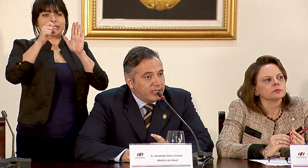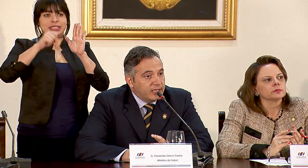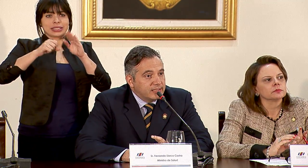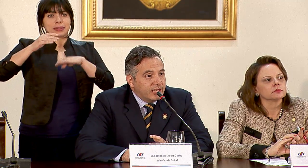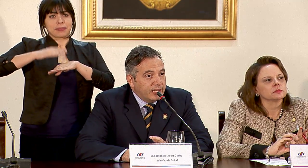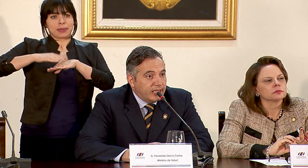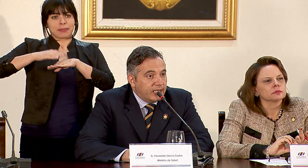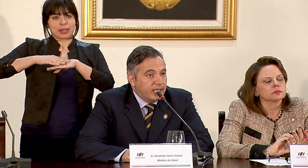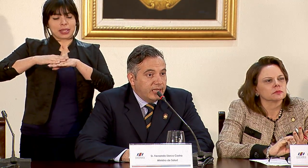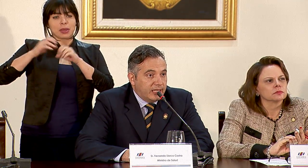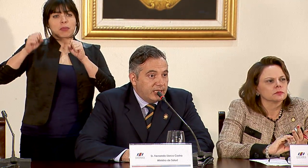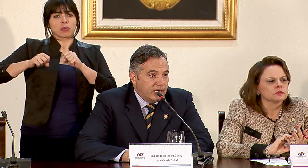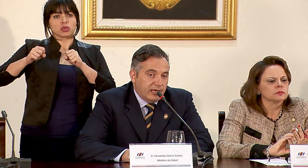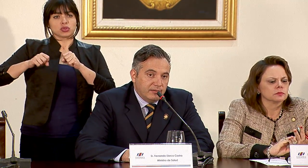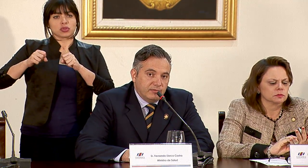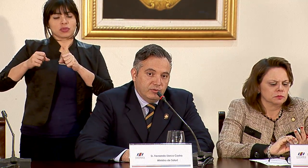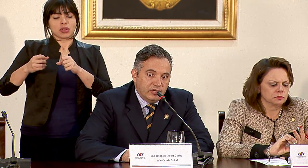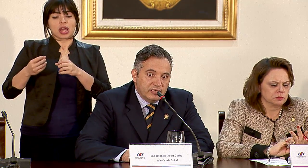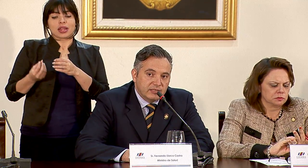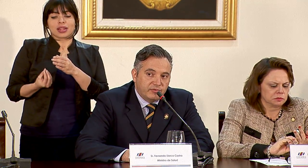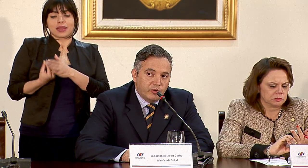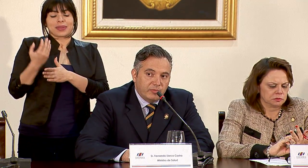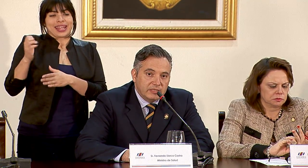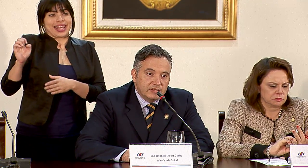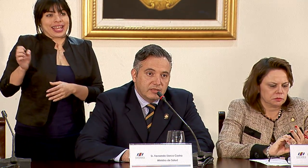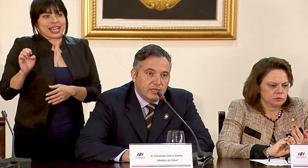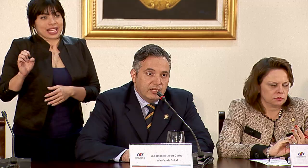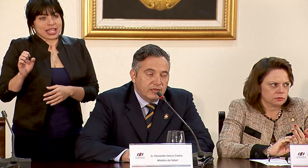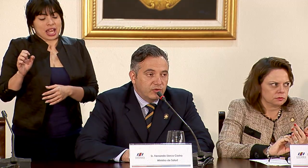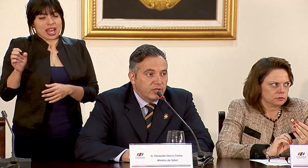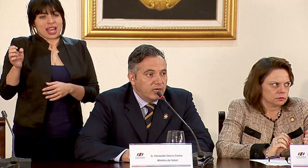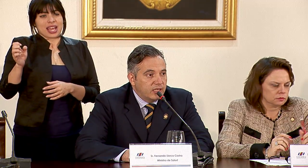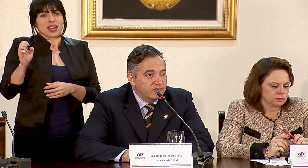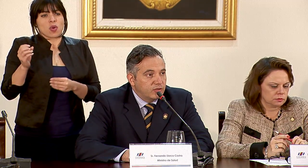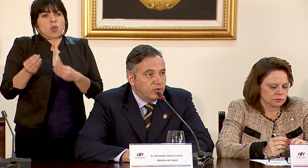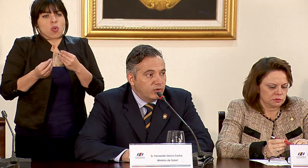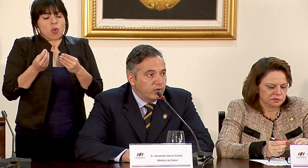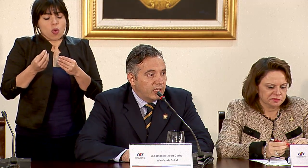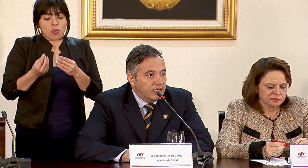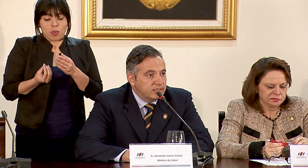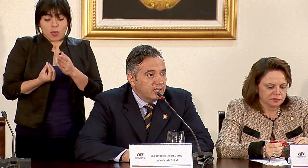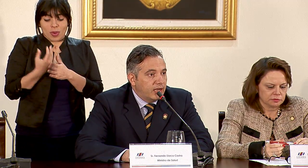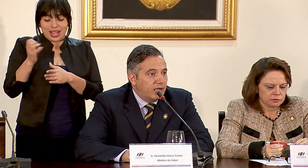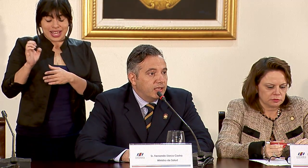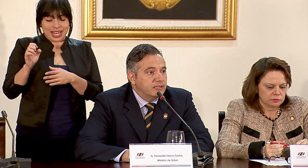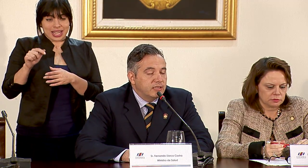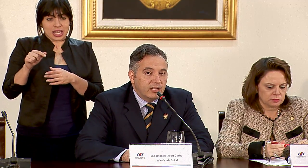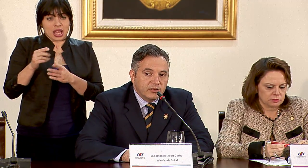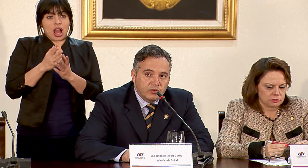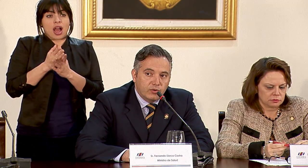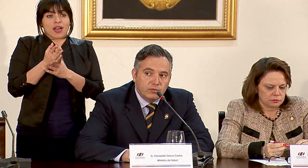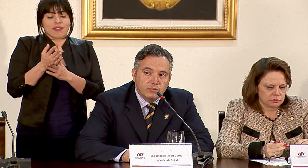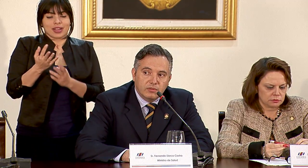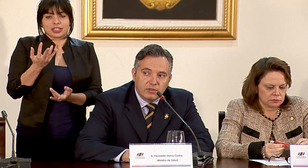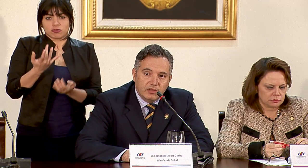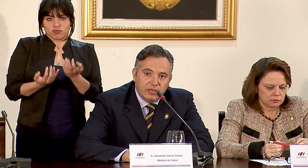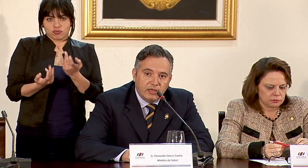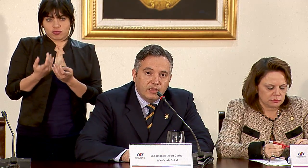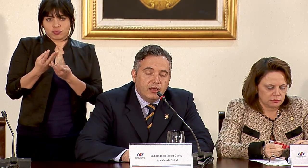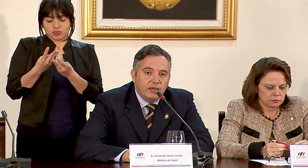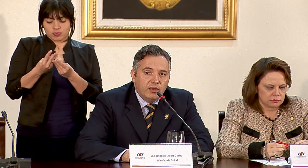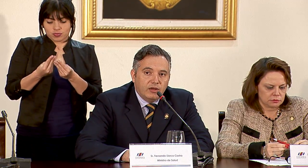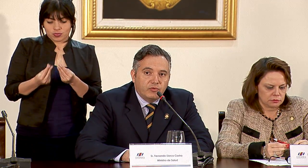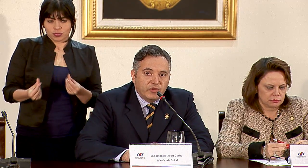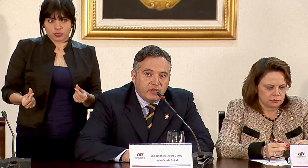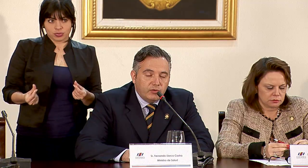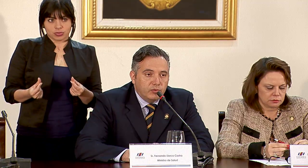posibilidad de que se genere energía, y una de esas formas de generación de energía, sin duda alguna, es la incineración de